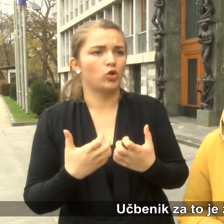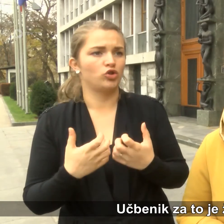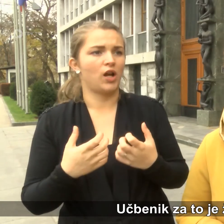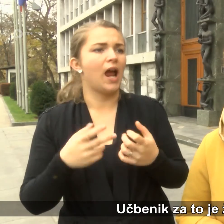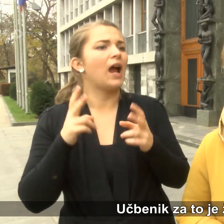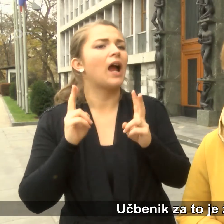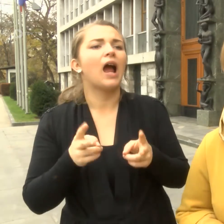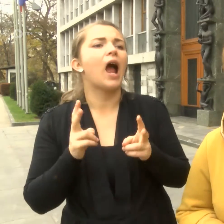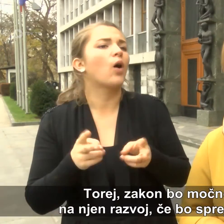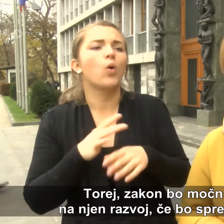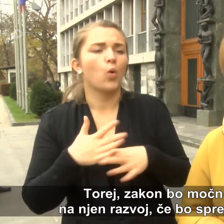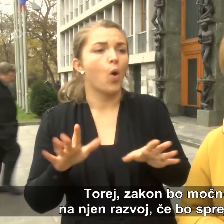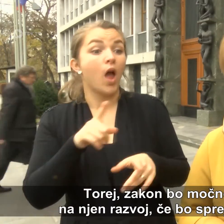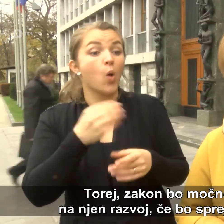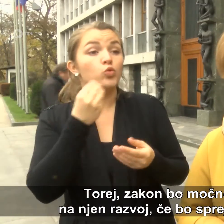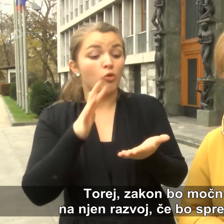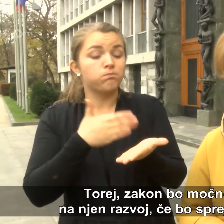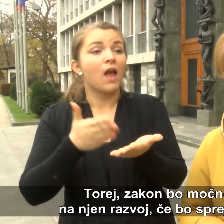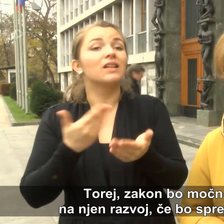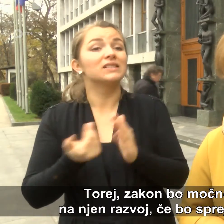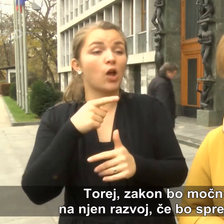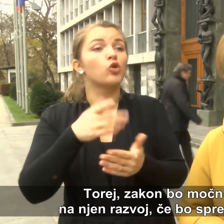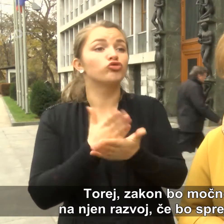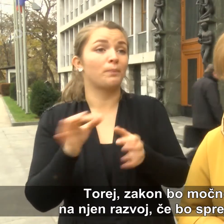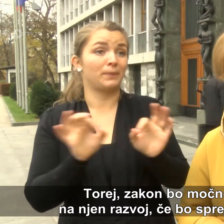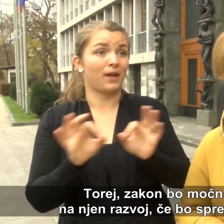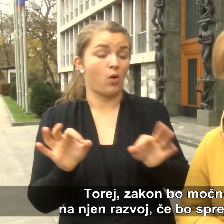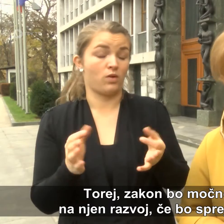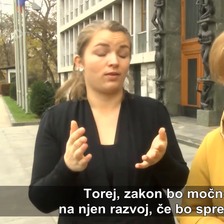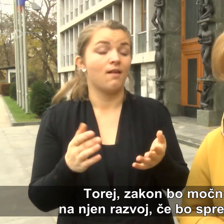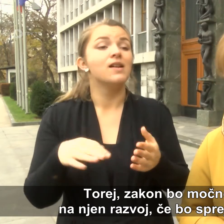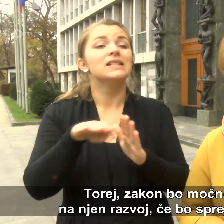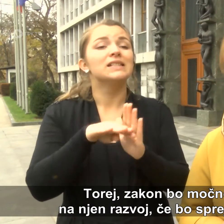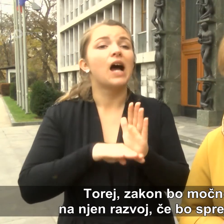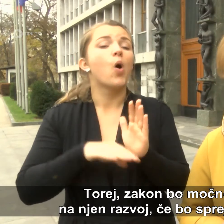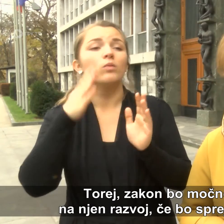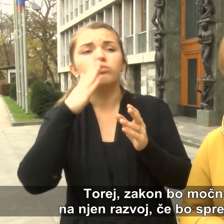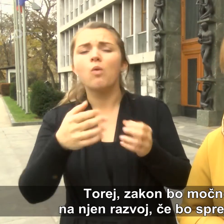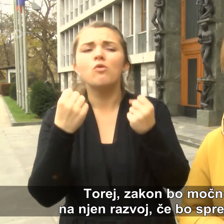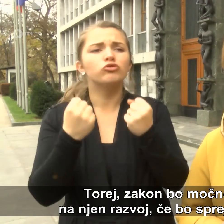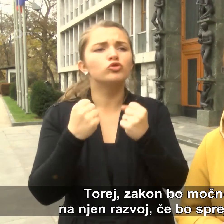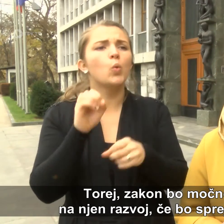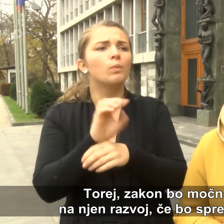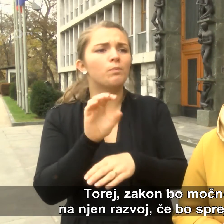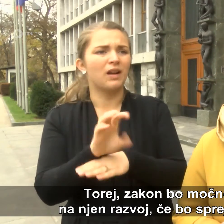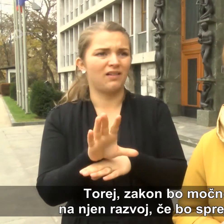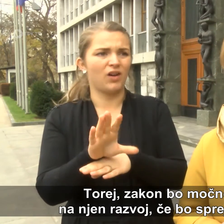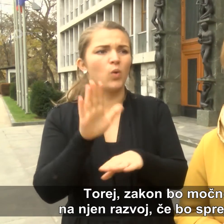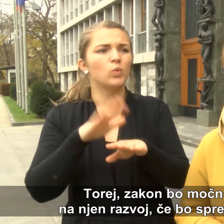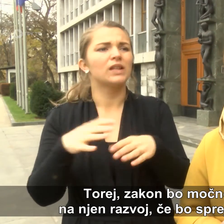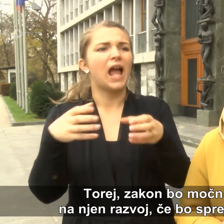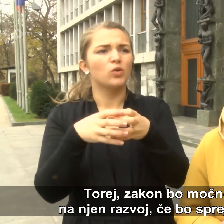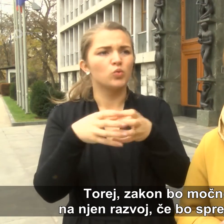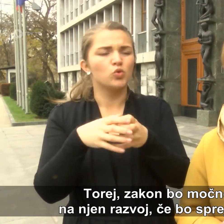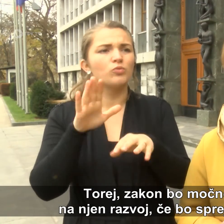to je že pripravljen. Torej, zakon bo močno vplival na